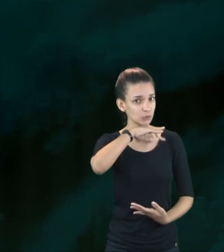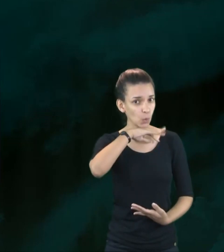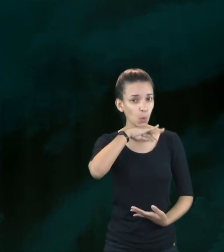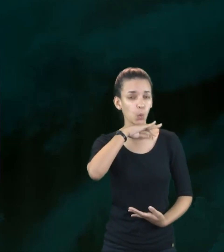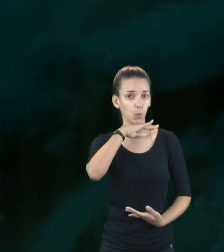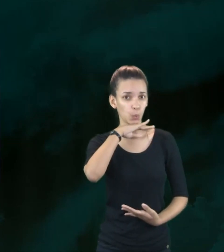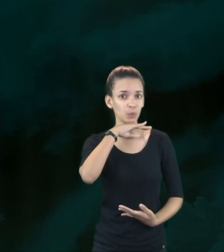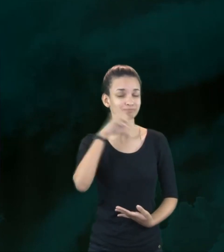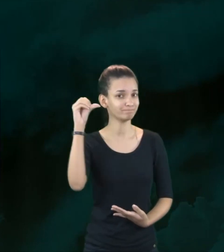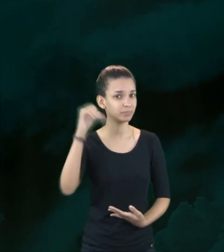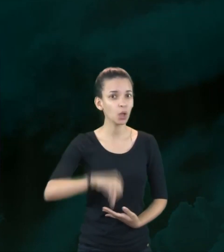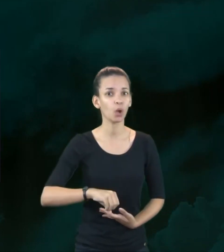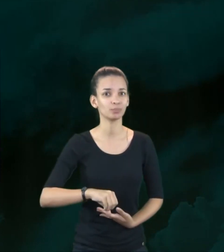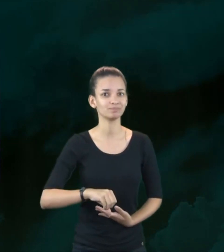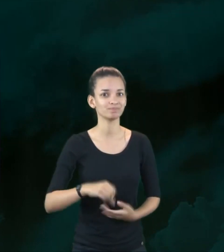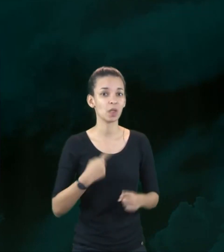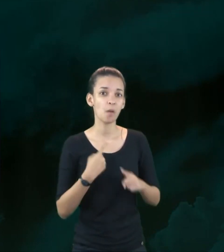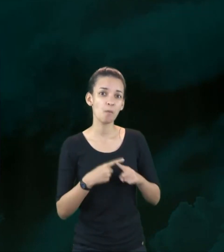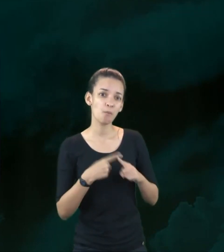homem que